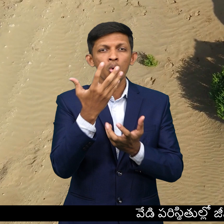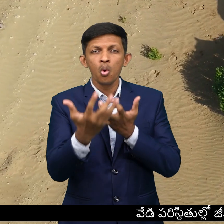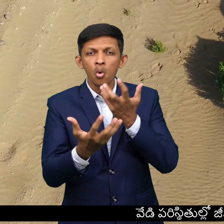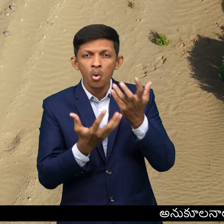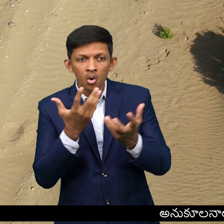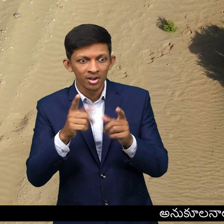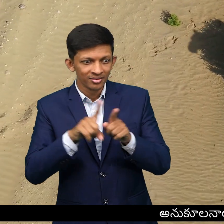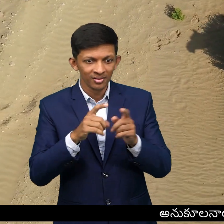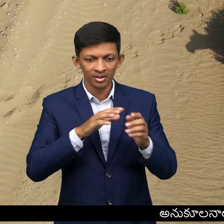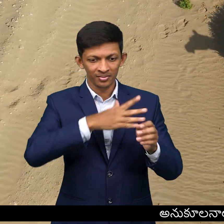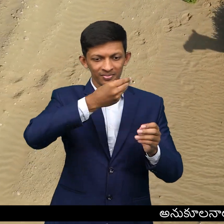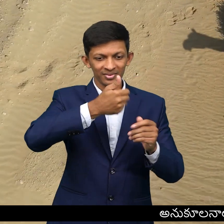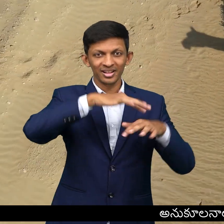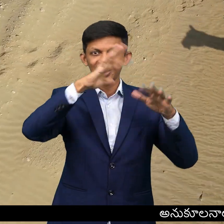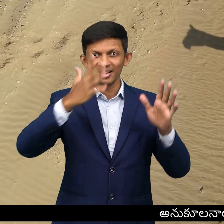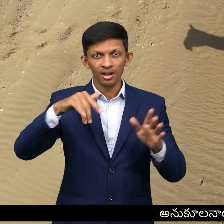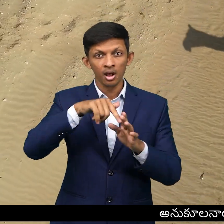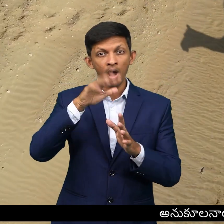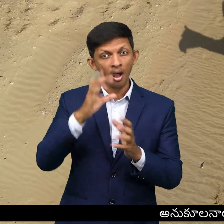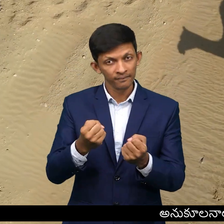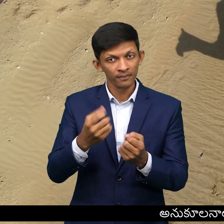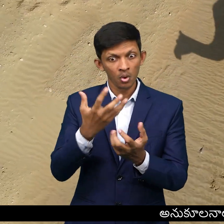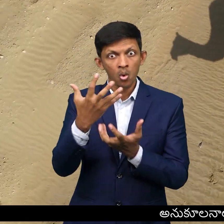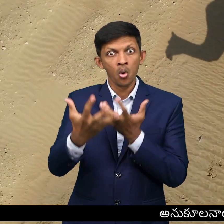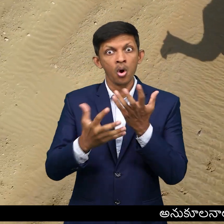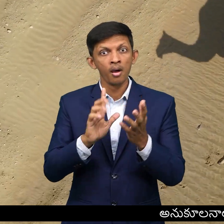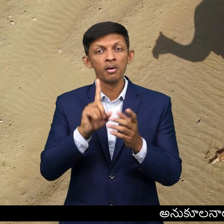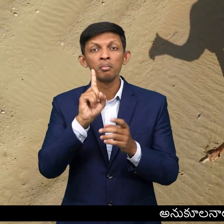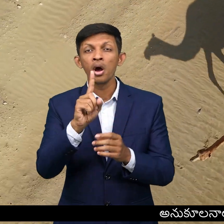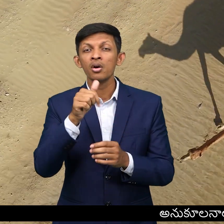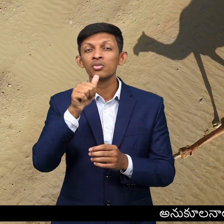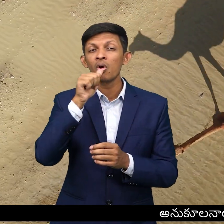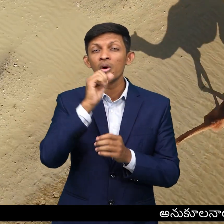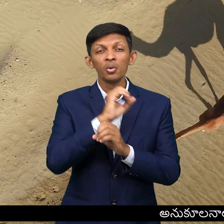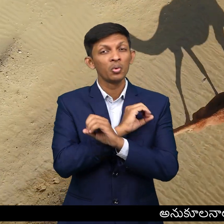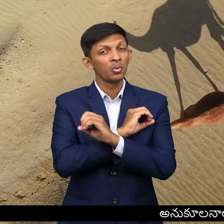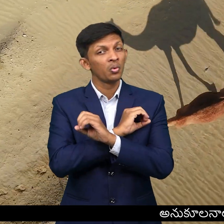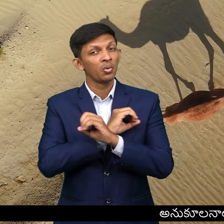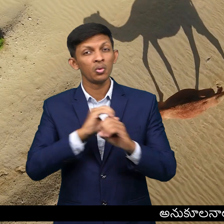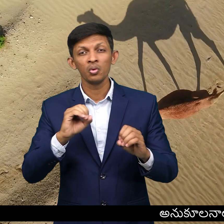అనుకూలించే అనుకూలనాలను కలిగి ఉంటాయి.